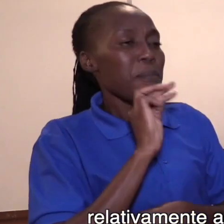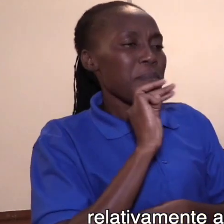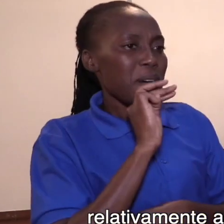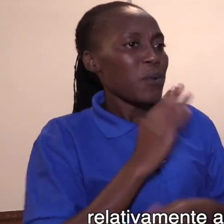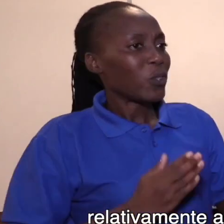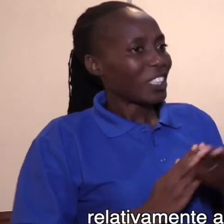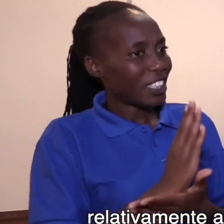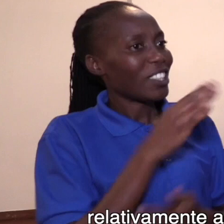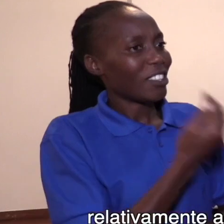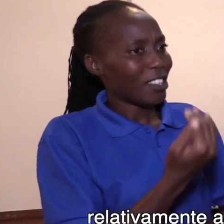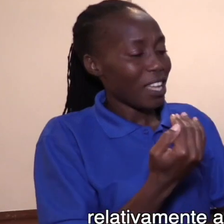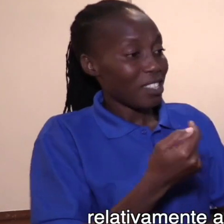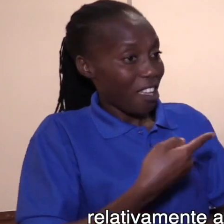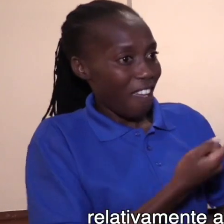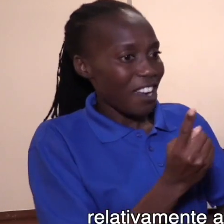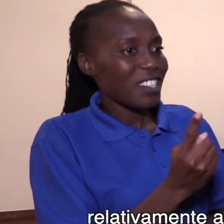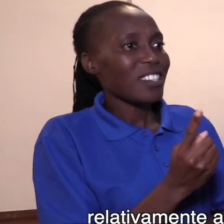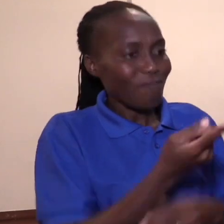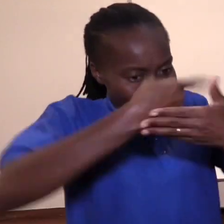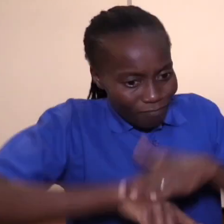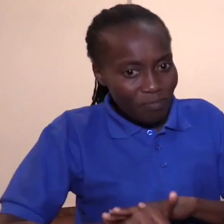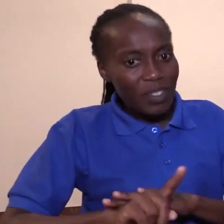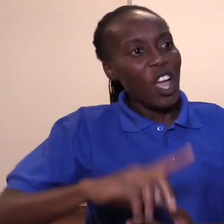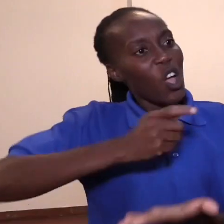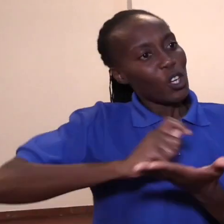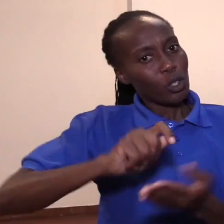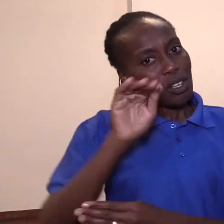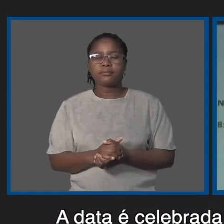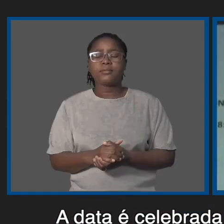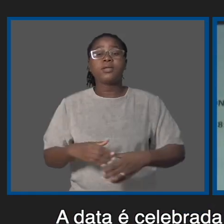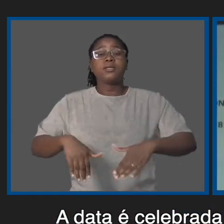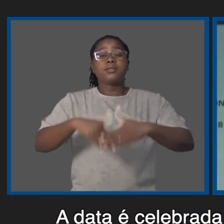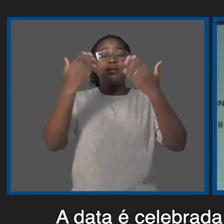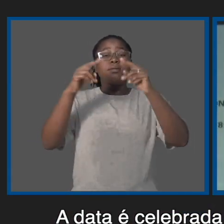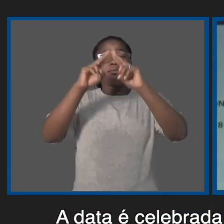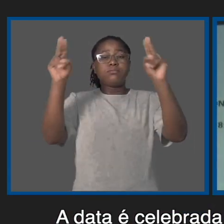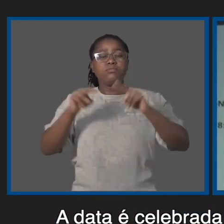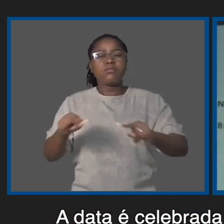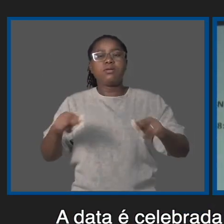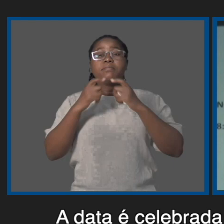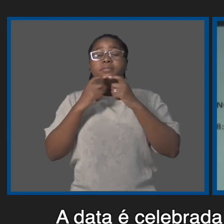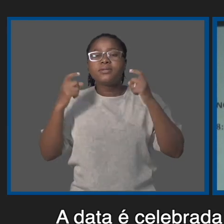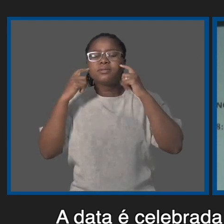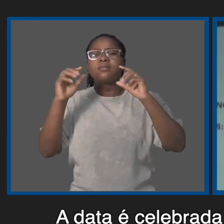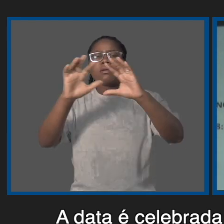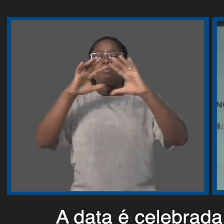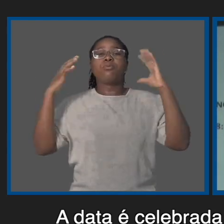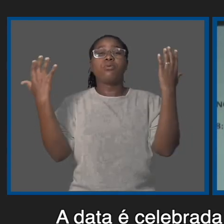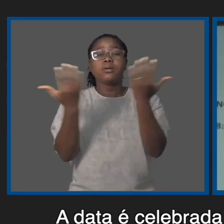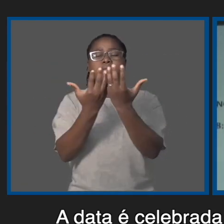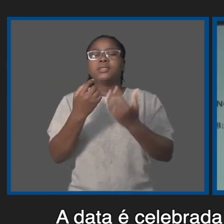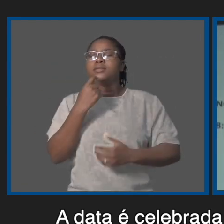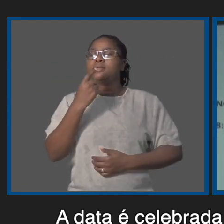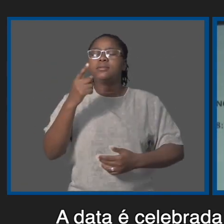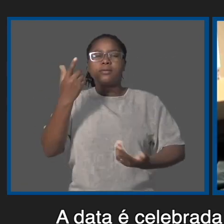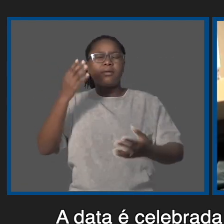destas crianças, são as primeiras a ir às escolas e a exigir os direitos. A data é celebrada em 70 países do mundo, com o